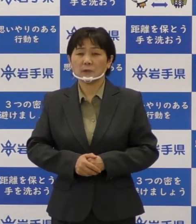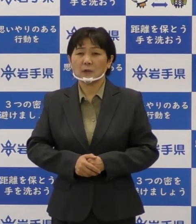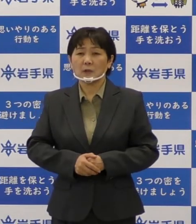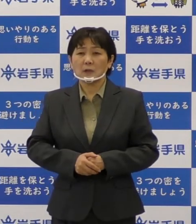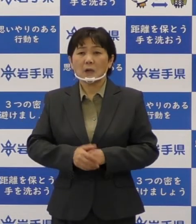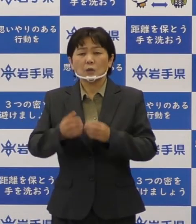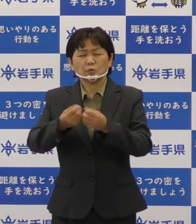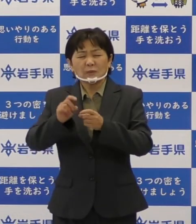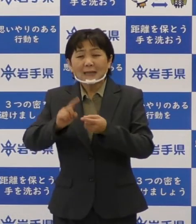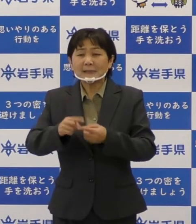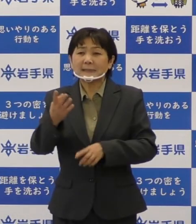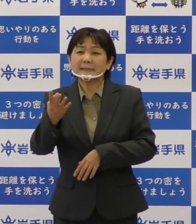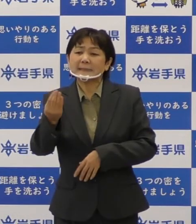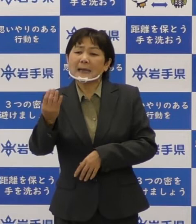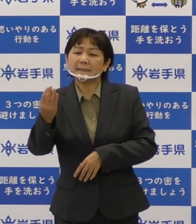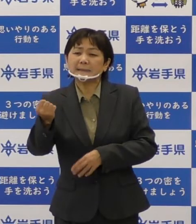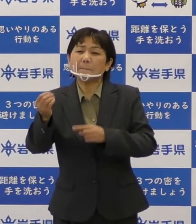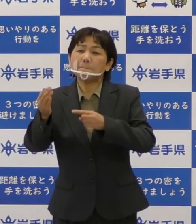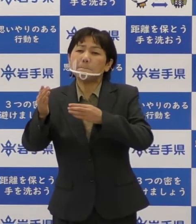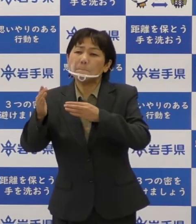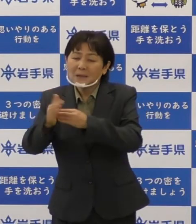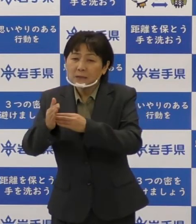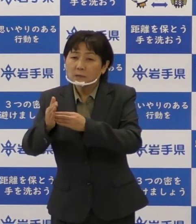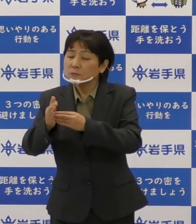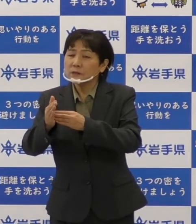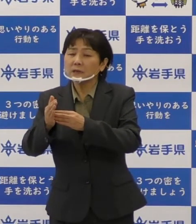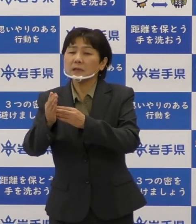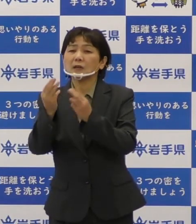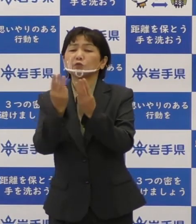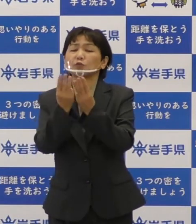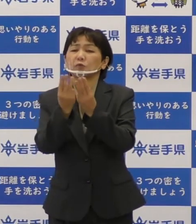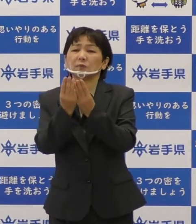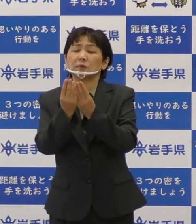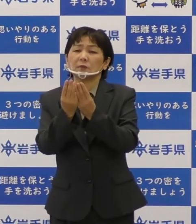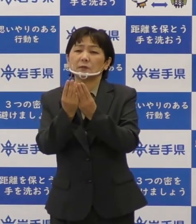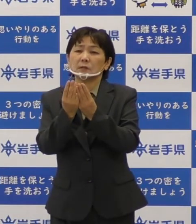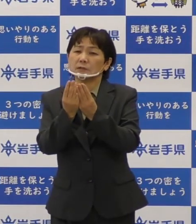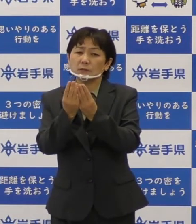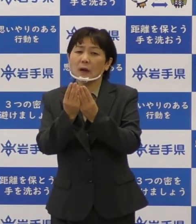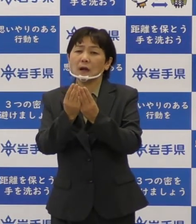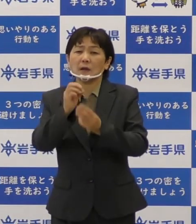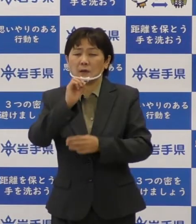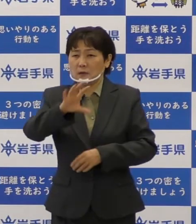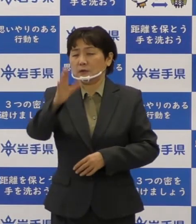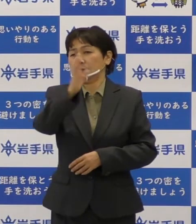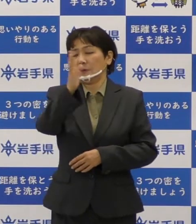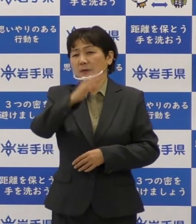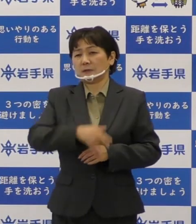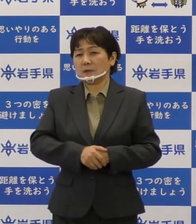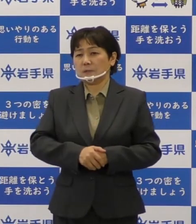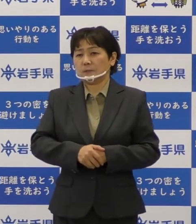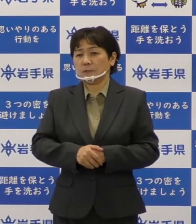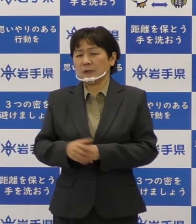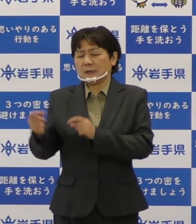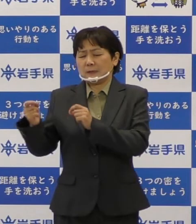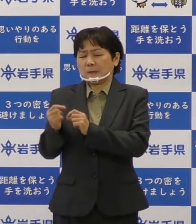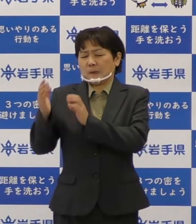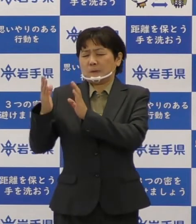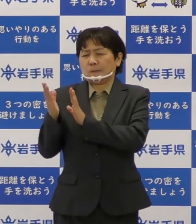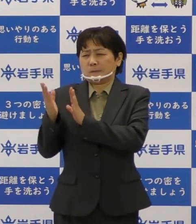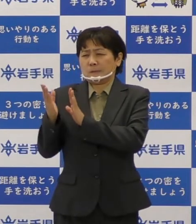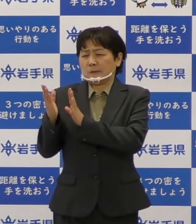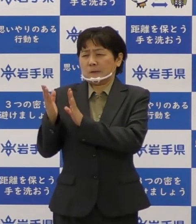人でもですね、マスクなしですぐ近くでこうペラペラペラな飛沫を飛ばし合いながら会食をすること